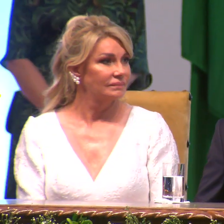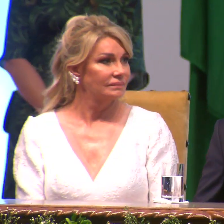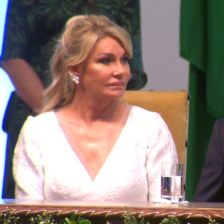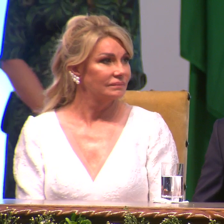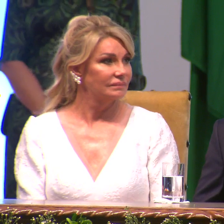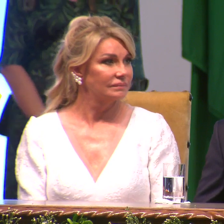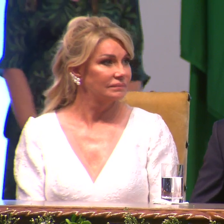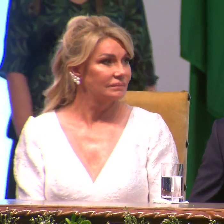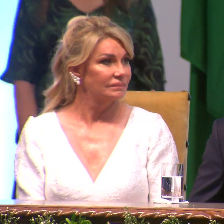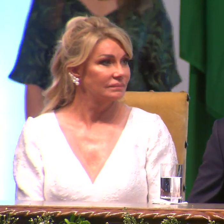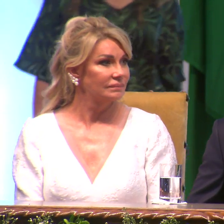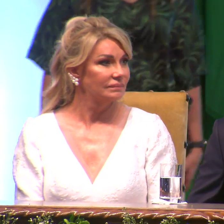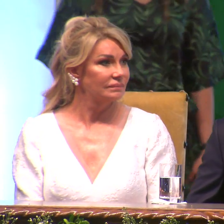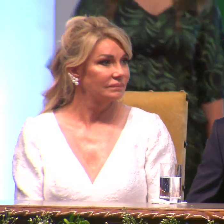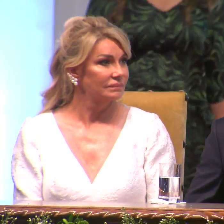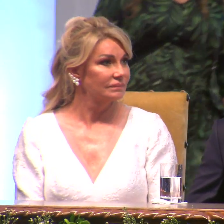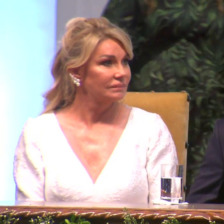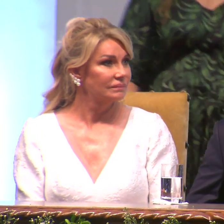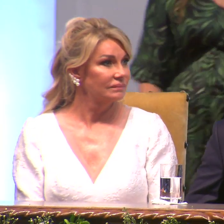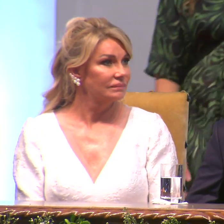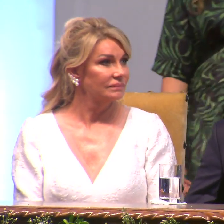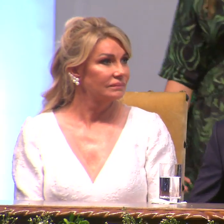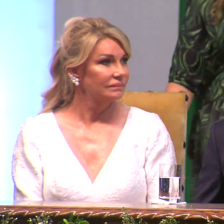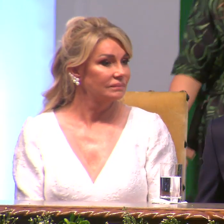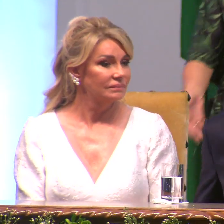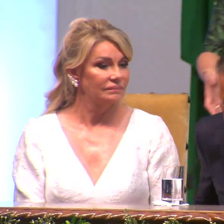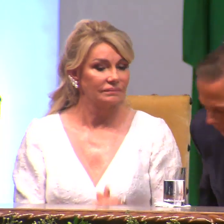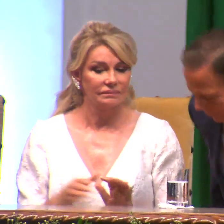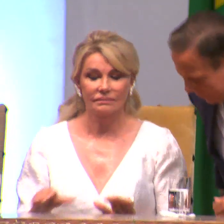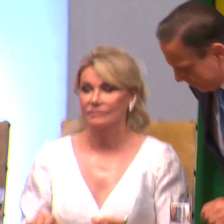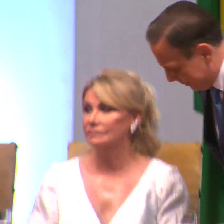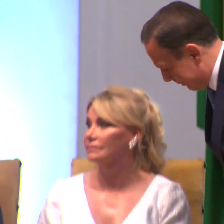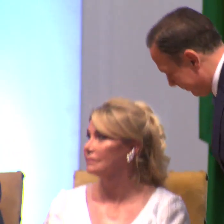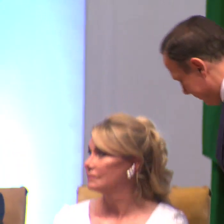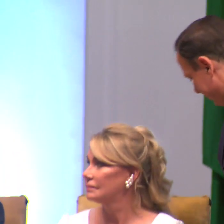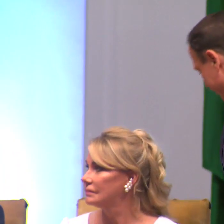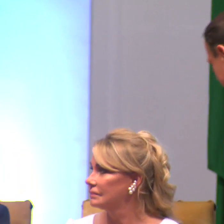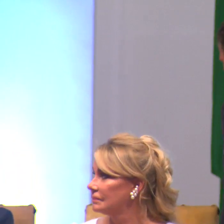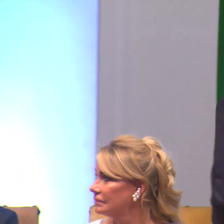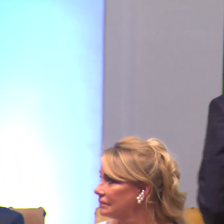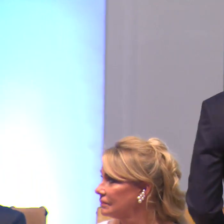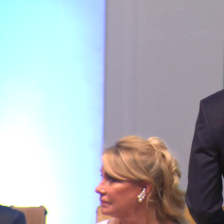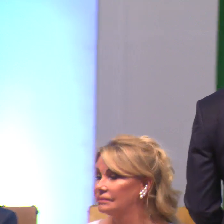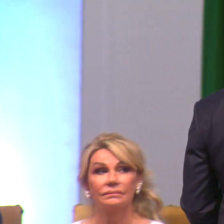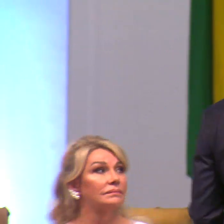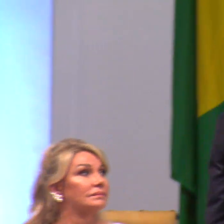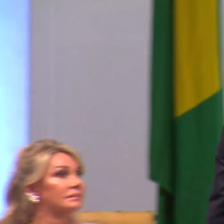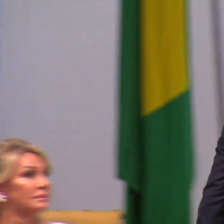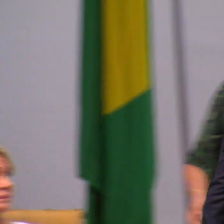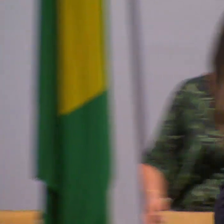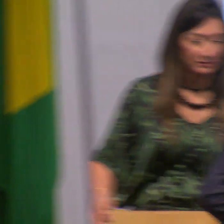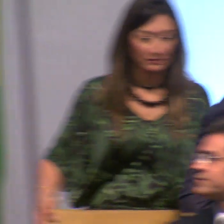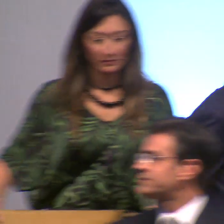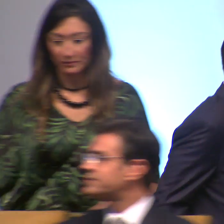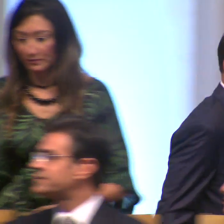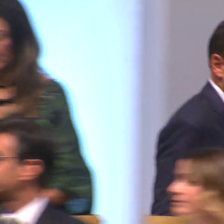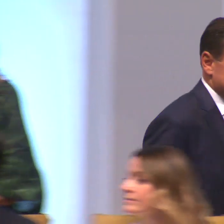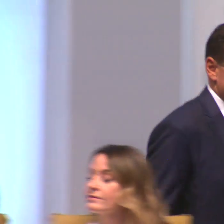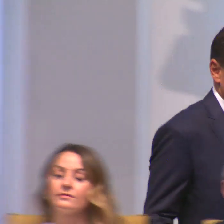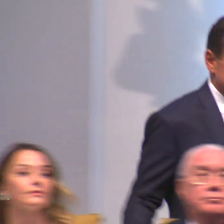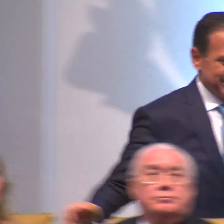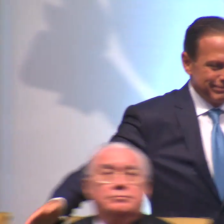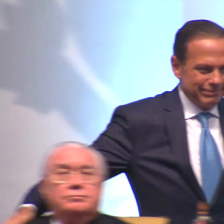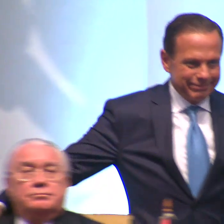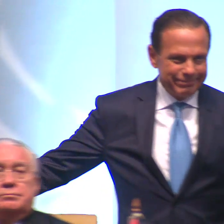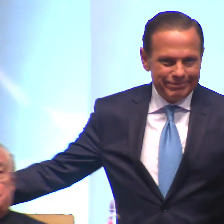momento o governador do estado de são paulo se dirige à frente onde temos a mesa de assinatura o governador assina